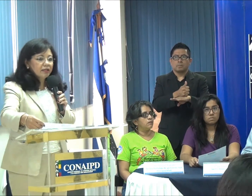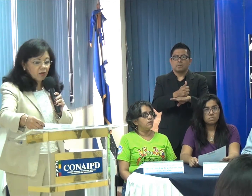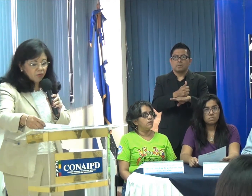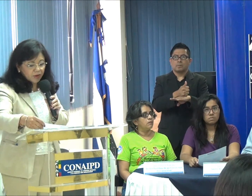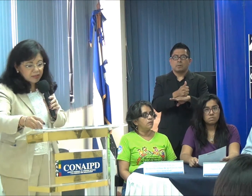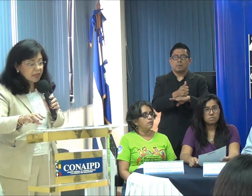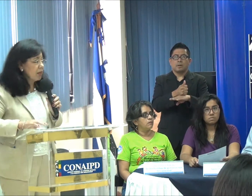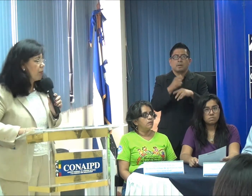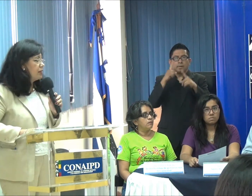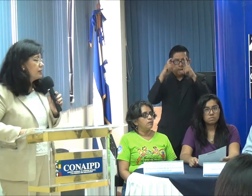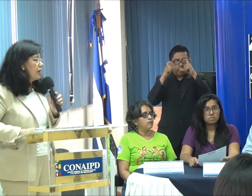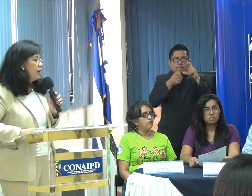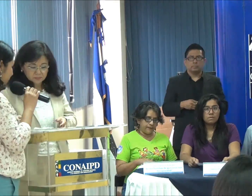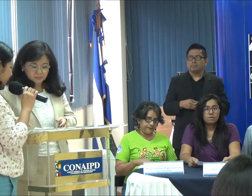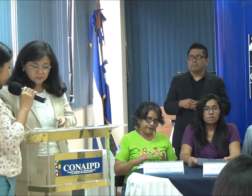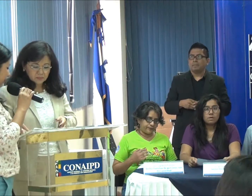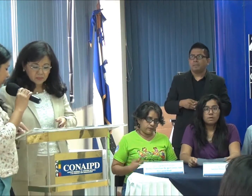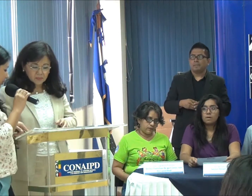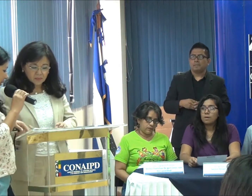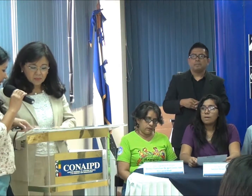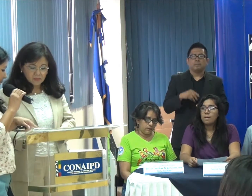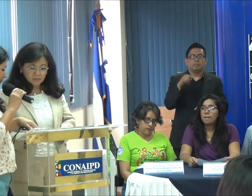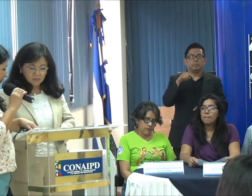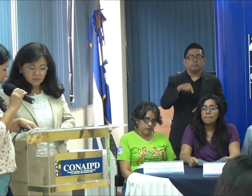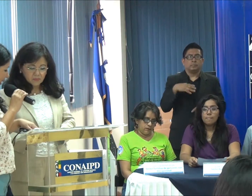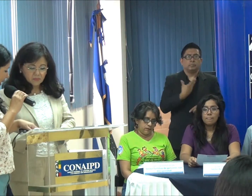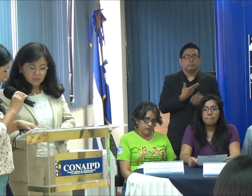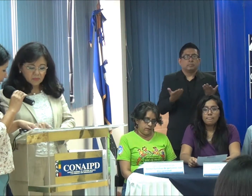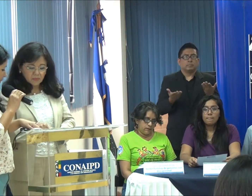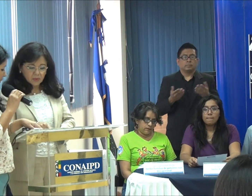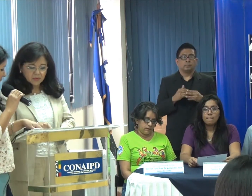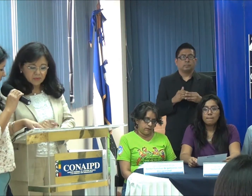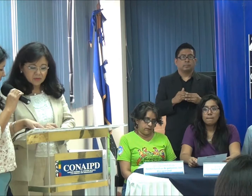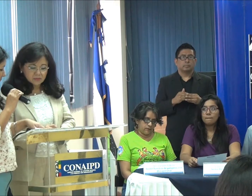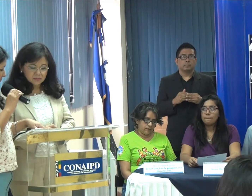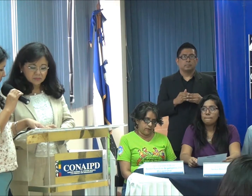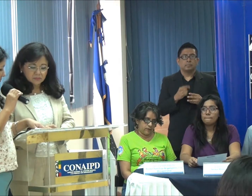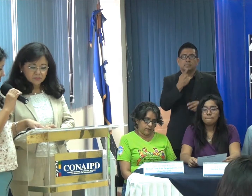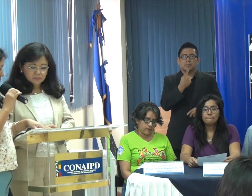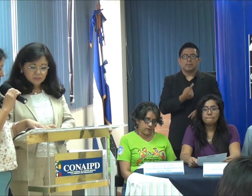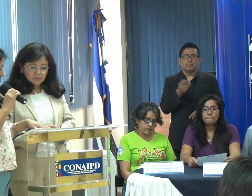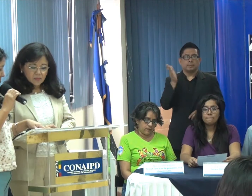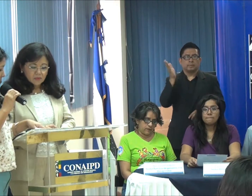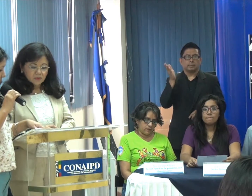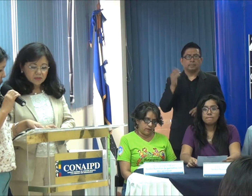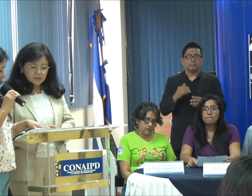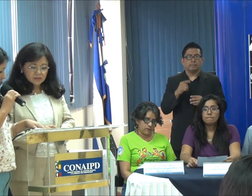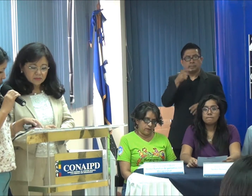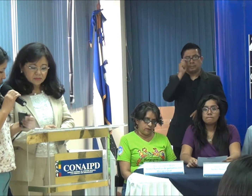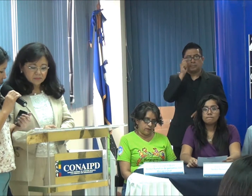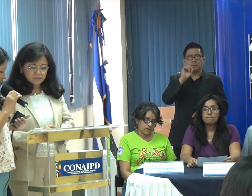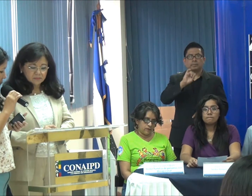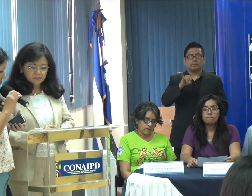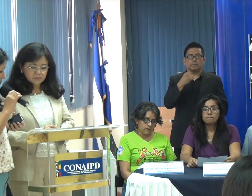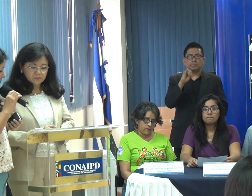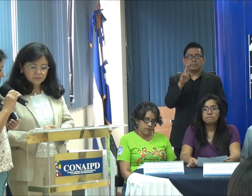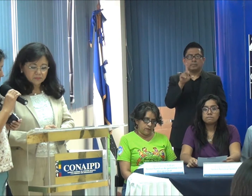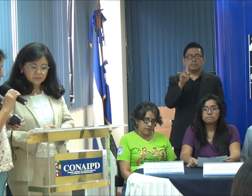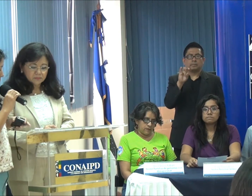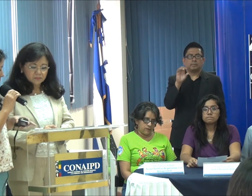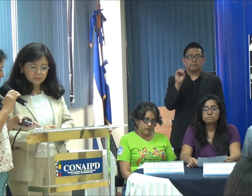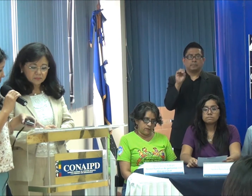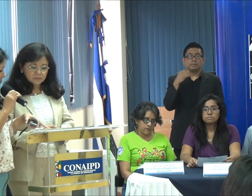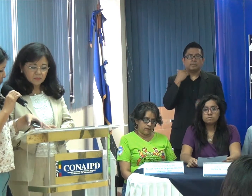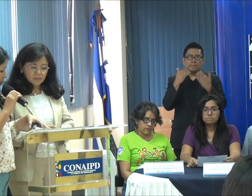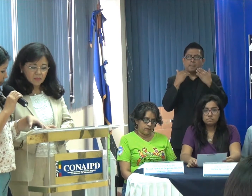la siguiente conferencia de prensa. Y a continuación tendremos la intervención del señor Julio César Canizales,